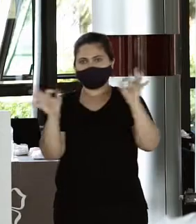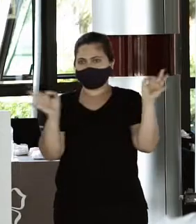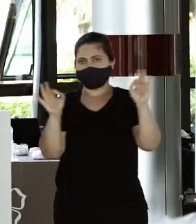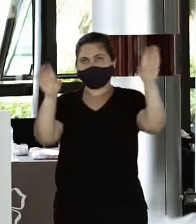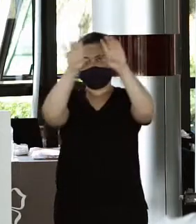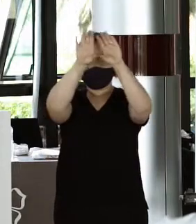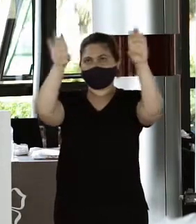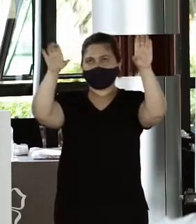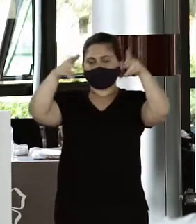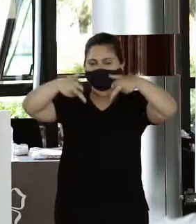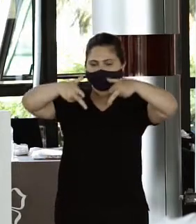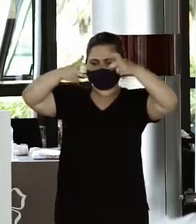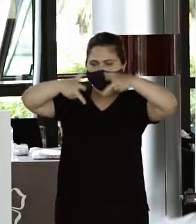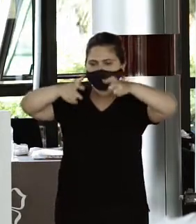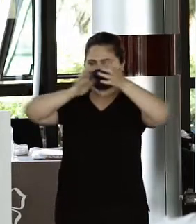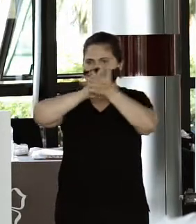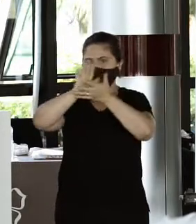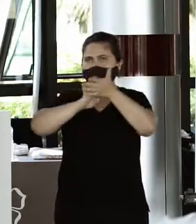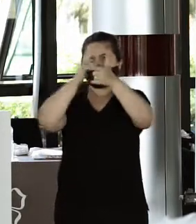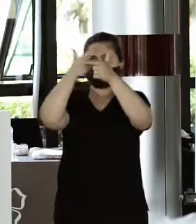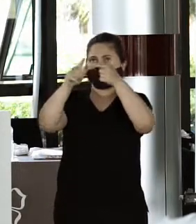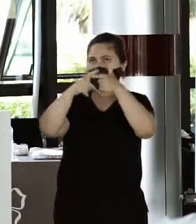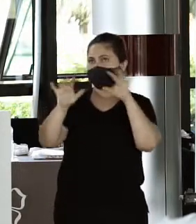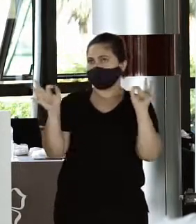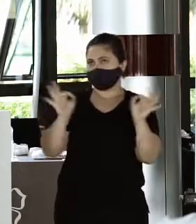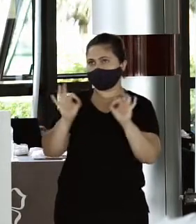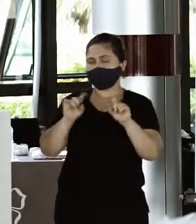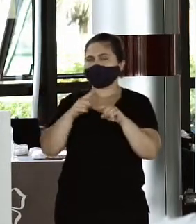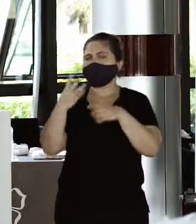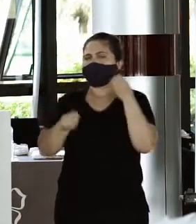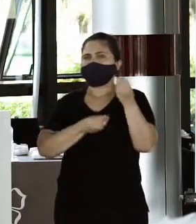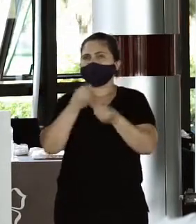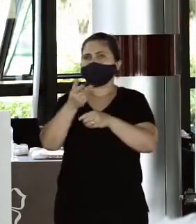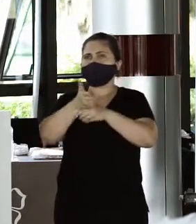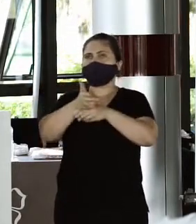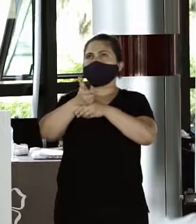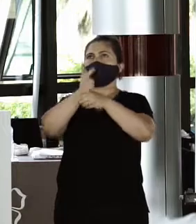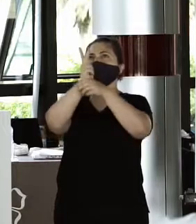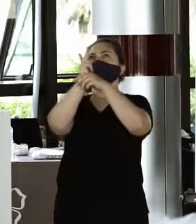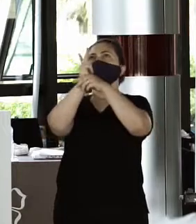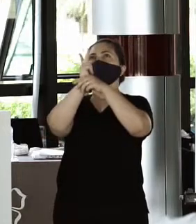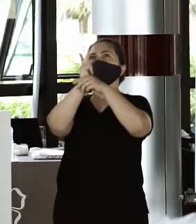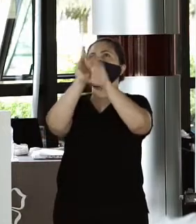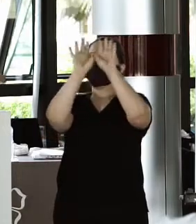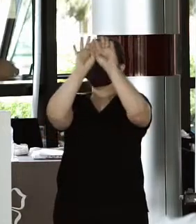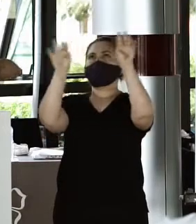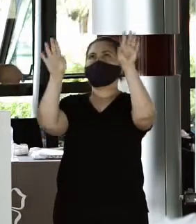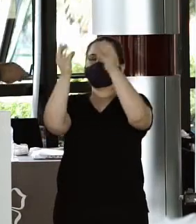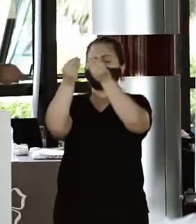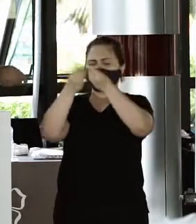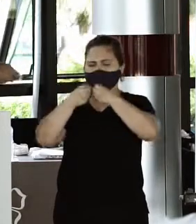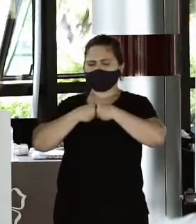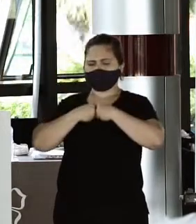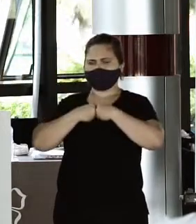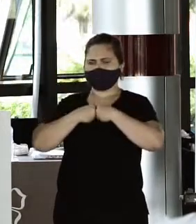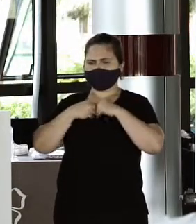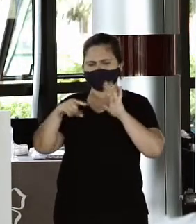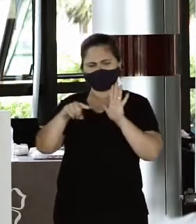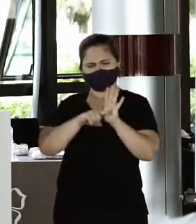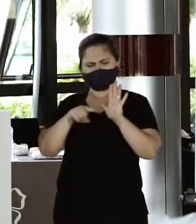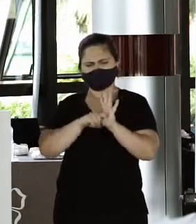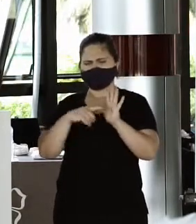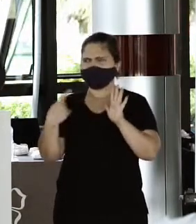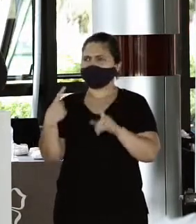céu ali para captar em termos de problema, enfim. Só que quando eu aponto a câmera para o céu, ela me dá uma temperatura